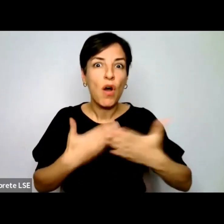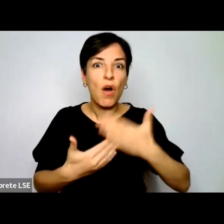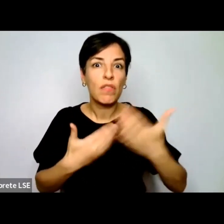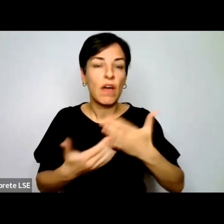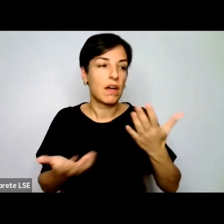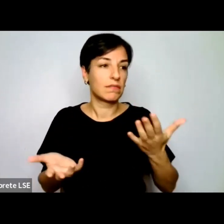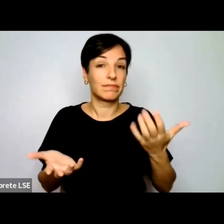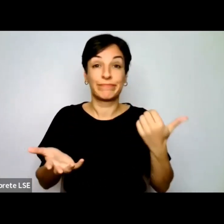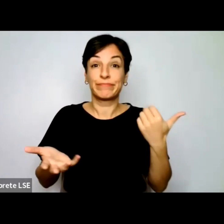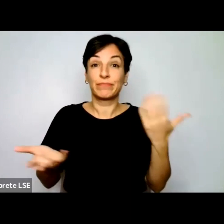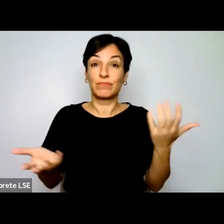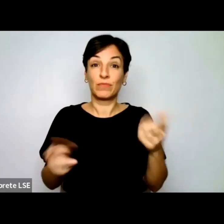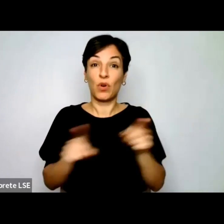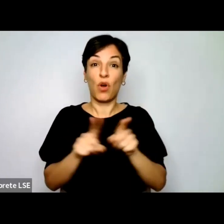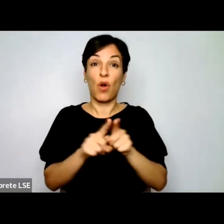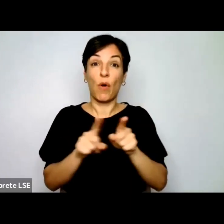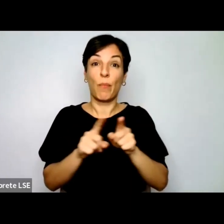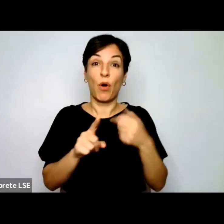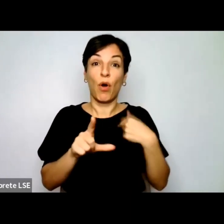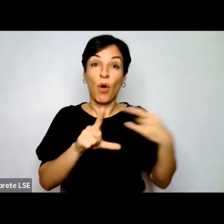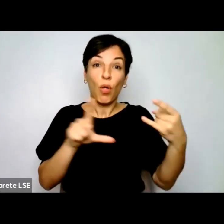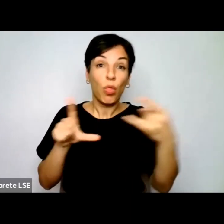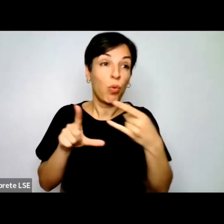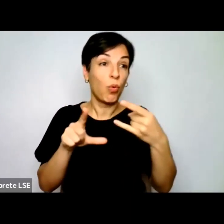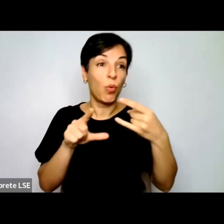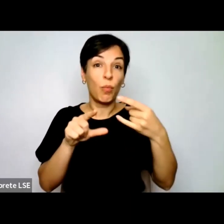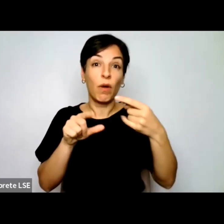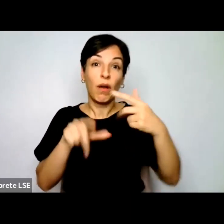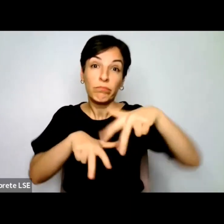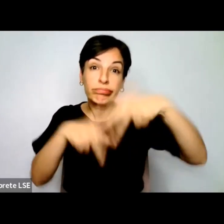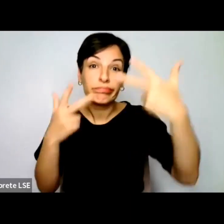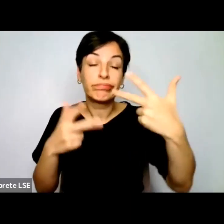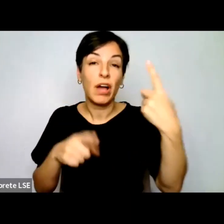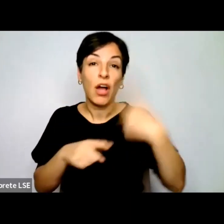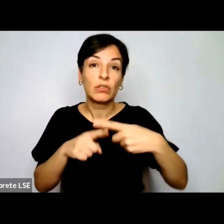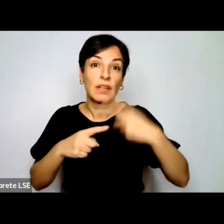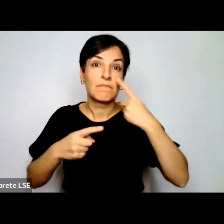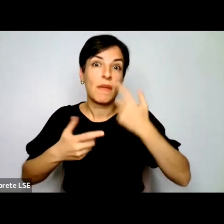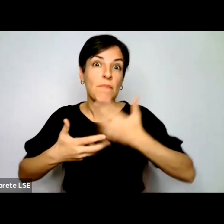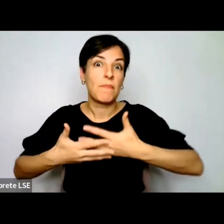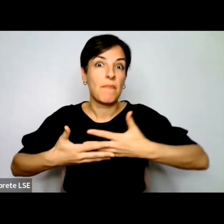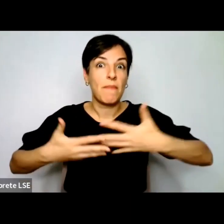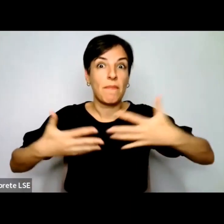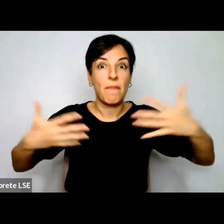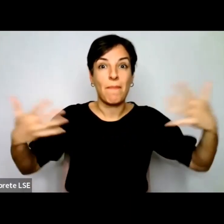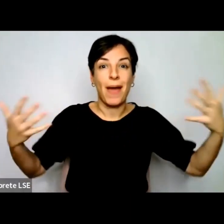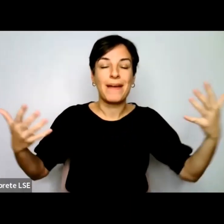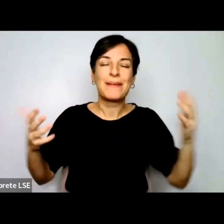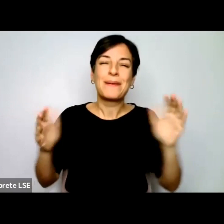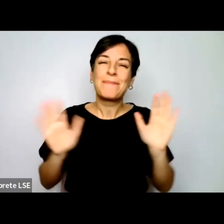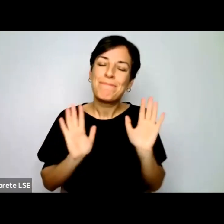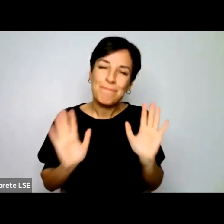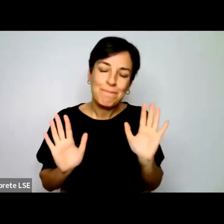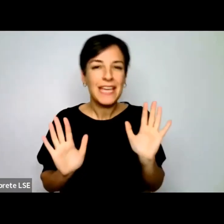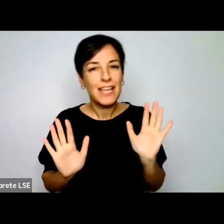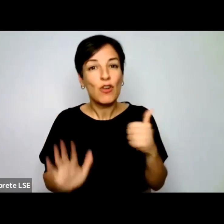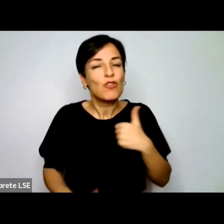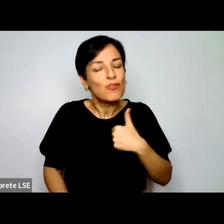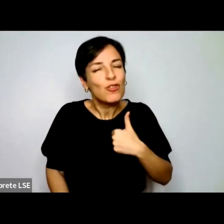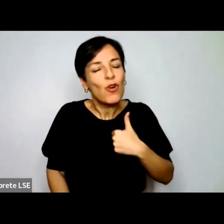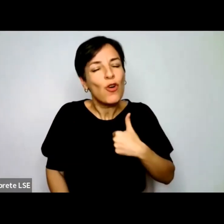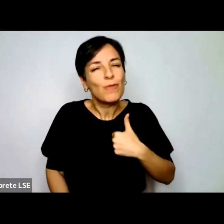bueno, pues resolver todo a través de medios electrónicos, como videoconferencias que tenemos ahora además, pero yo soy